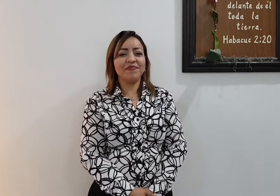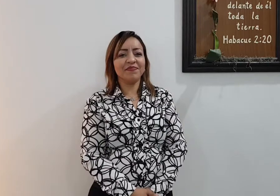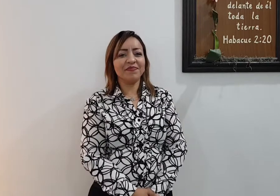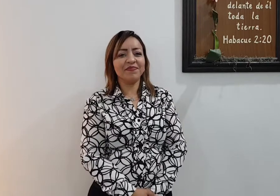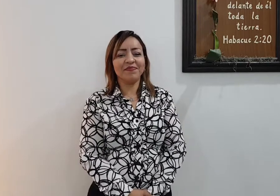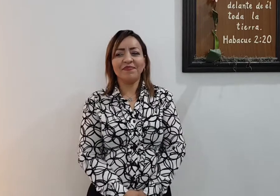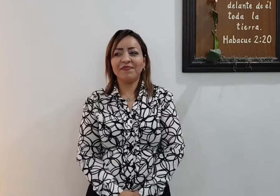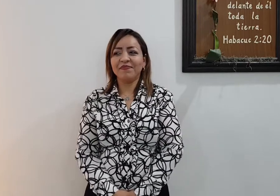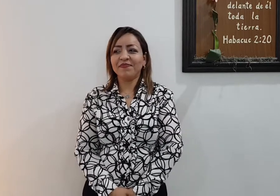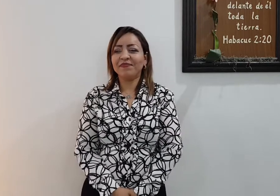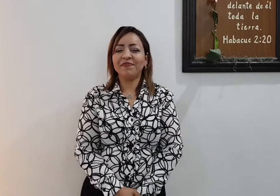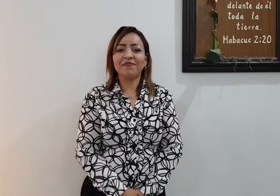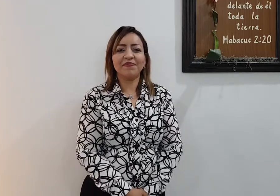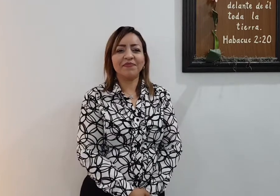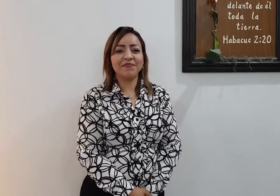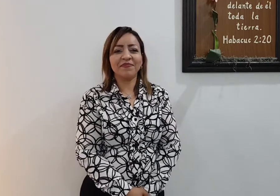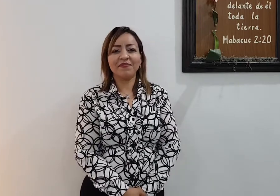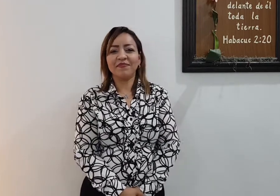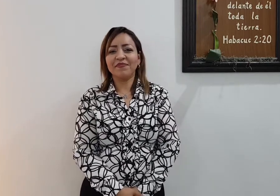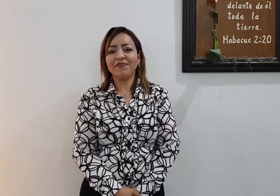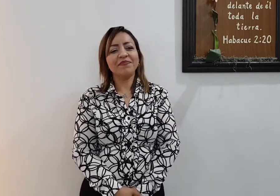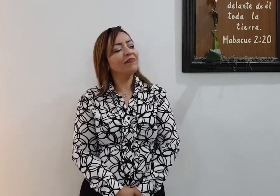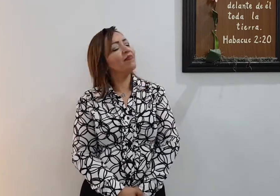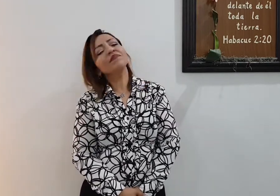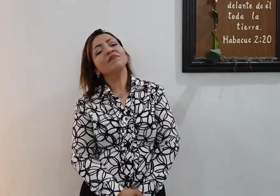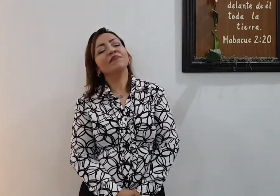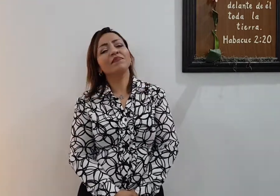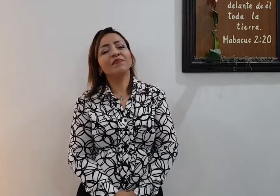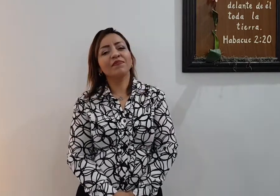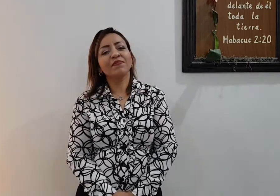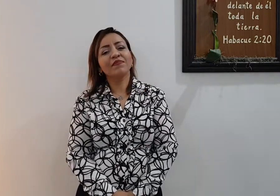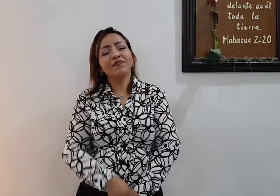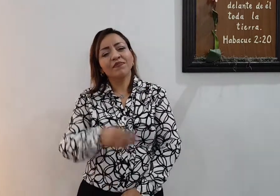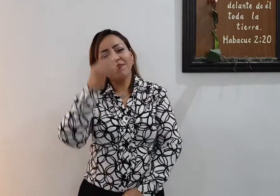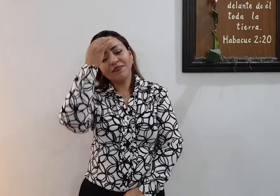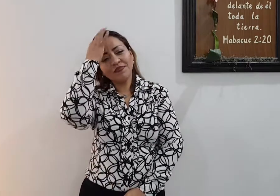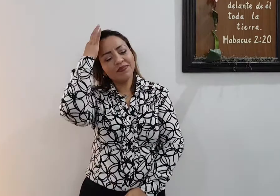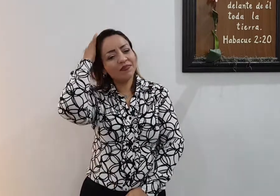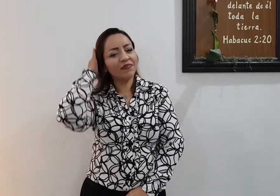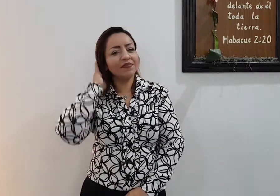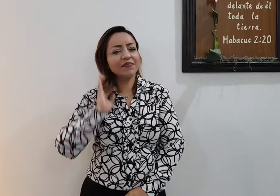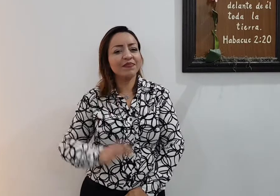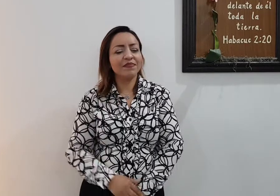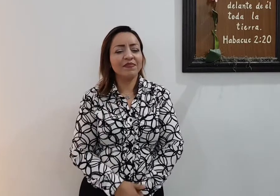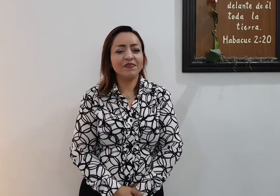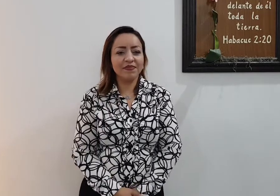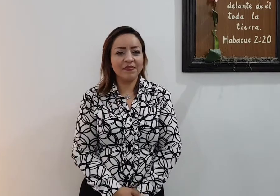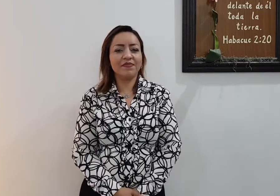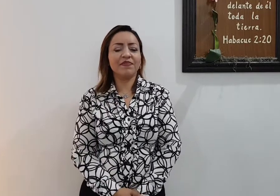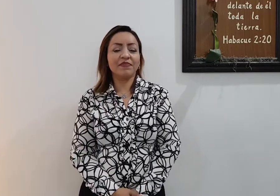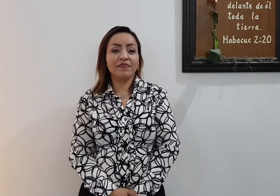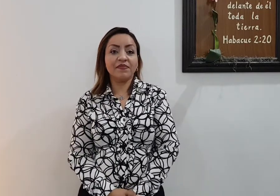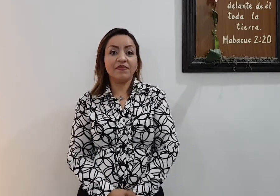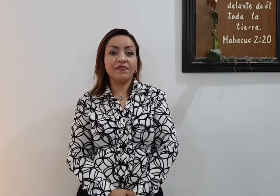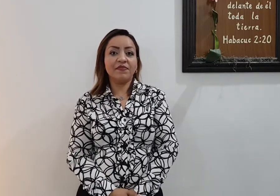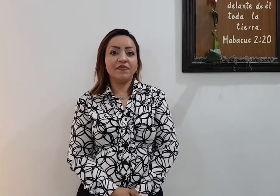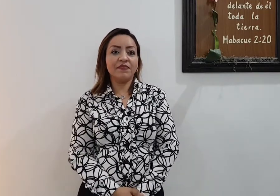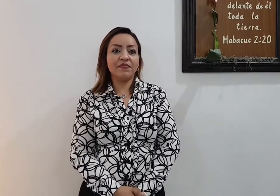perdido a su papá acerca de, decía, ¿por qué me siento tan mal? Y yo le hablaba